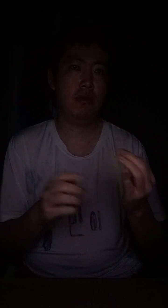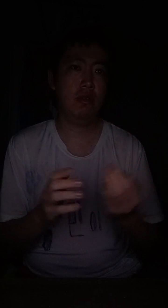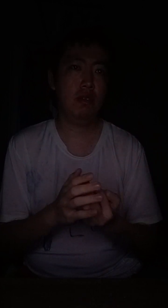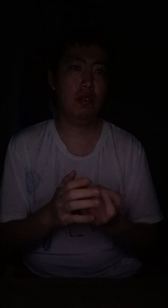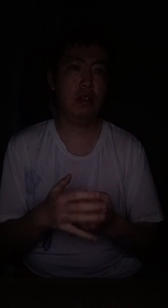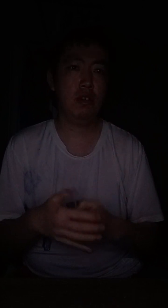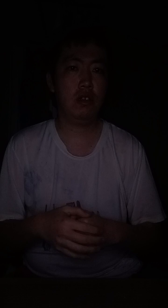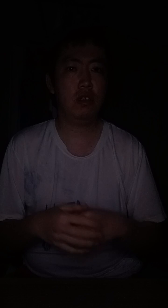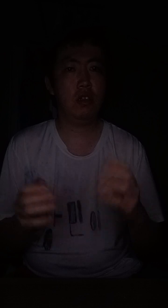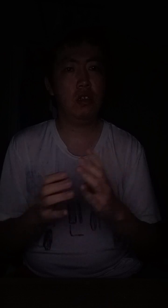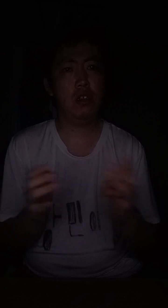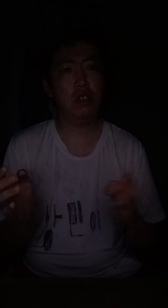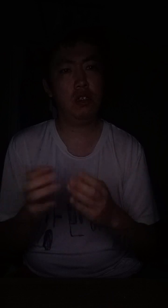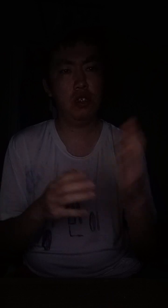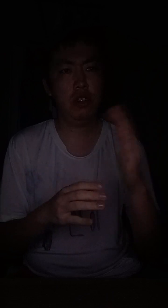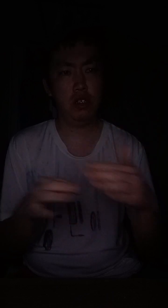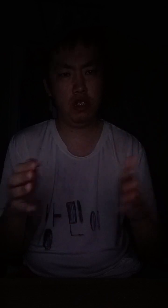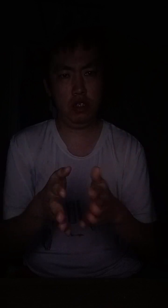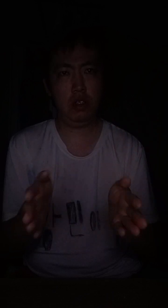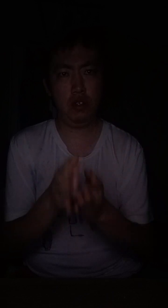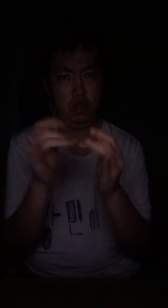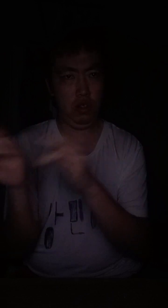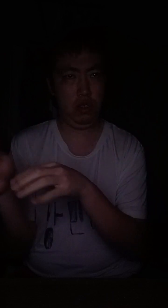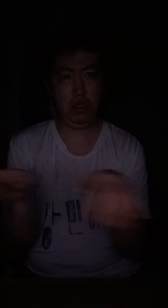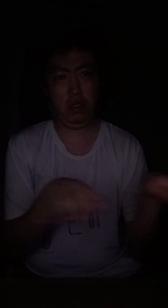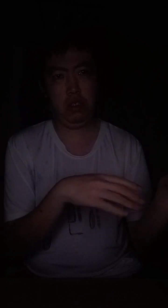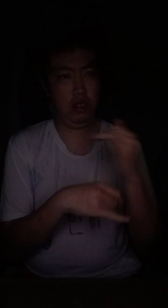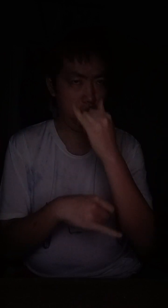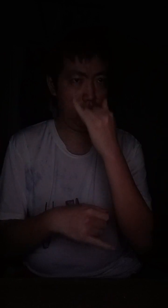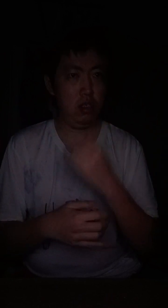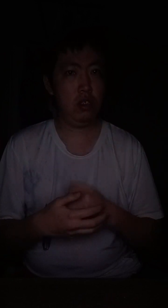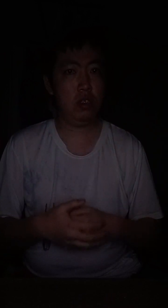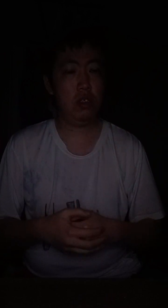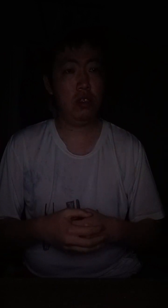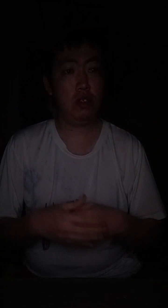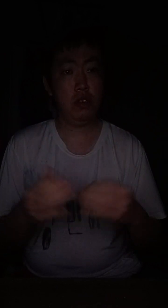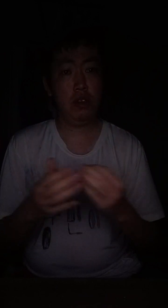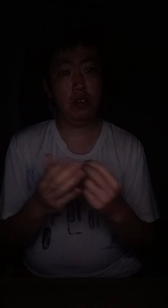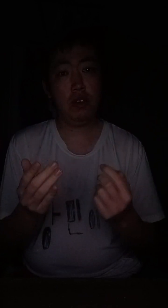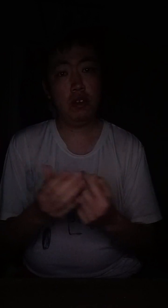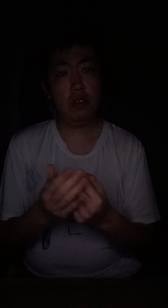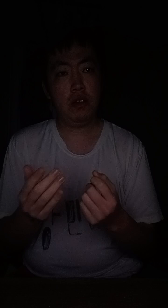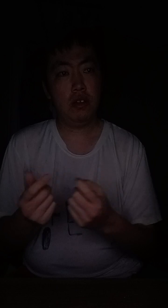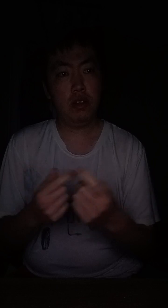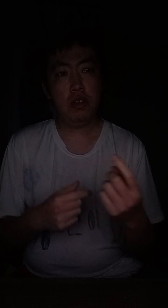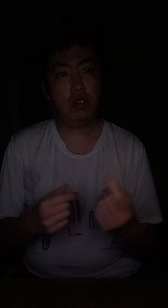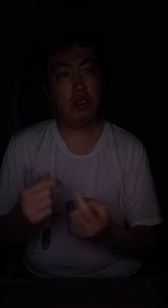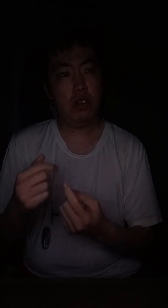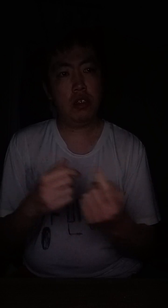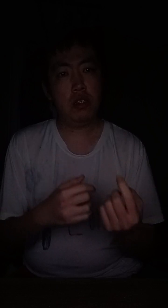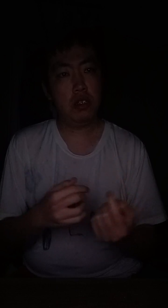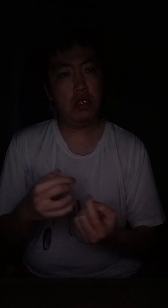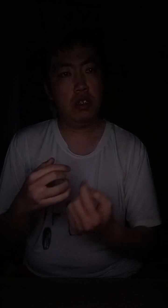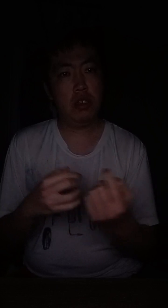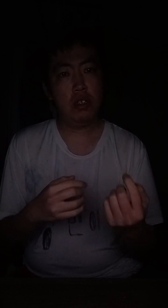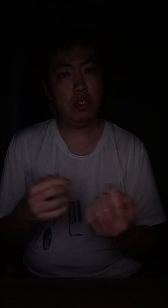어르신들은 4년째 상가 화장실을 전전하고 있습니다. 그전에는 그 친업으로 댕기고 병원으로